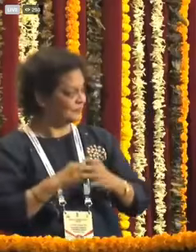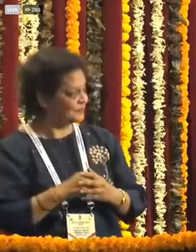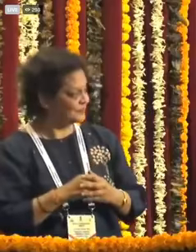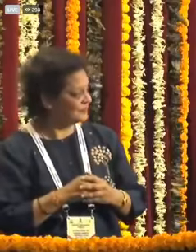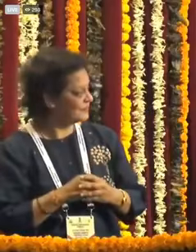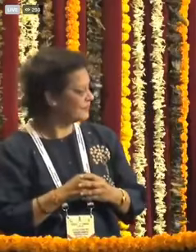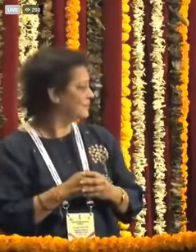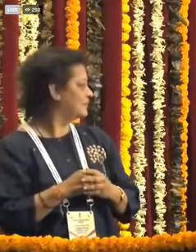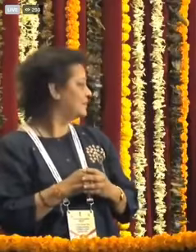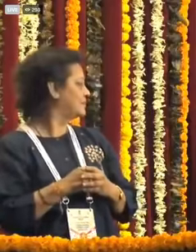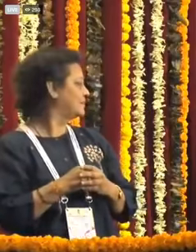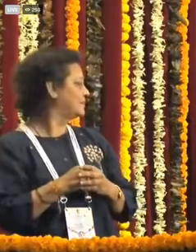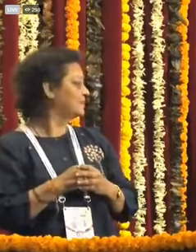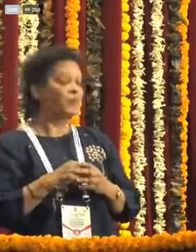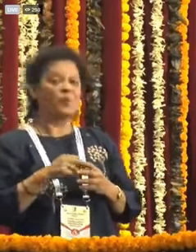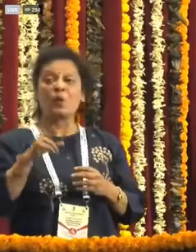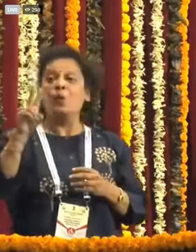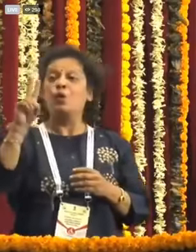निर्णय झाला?